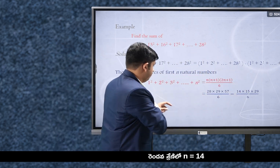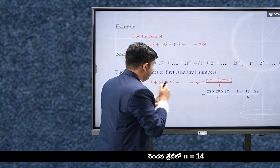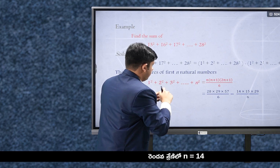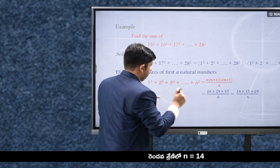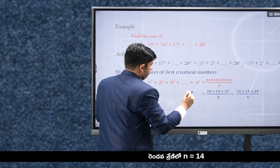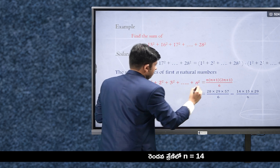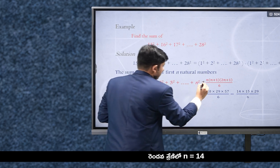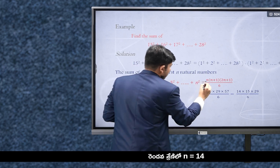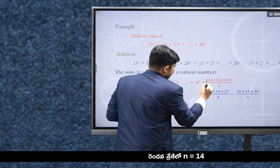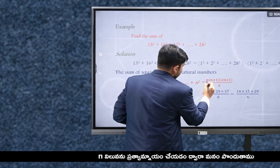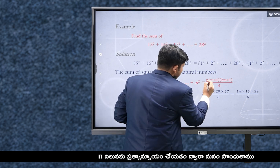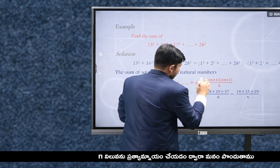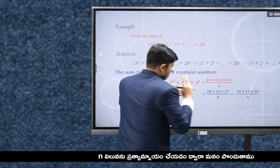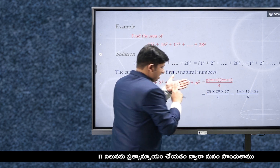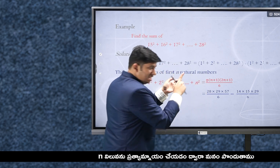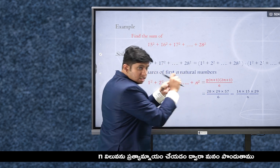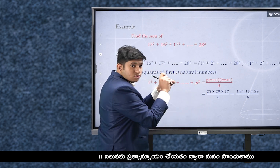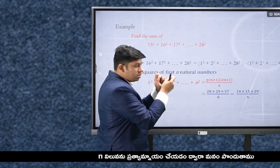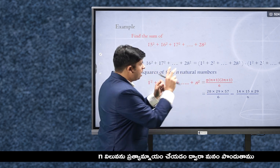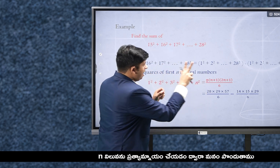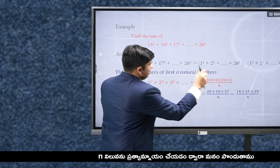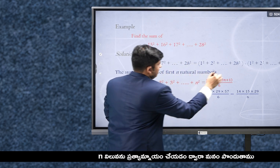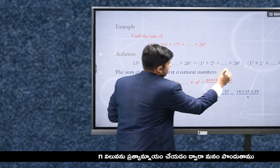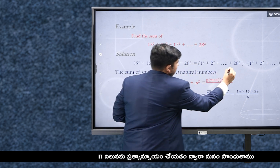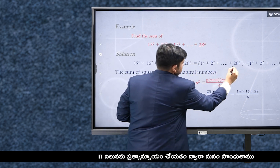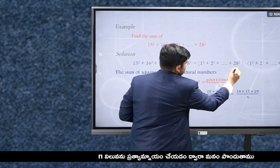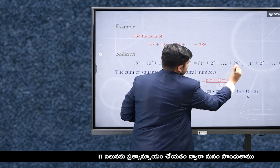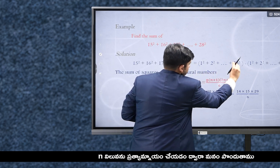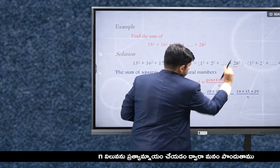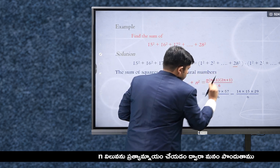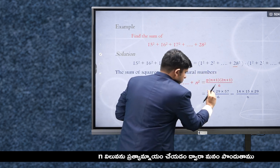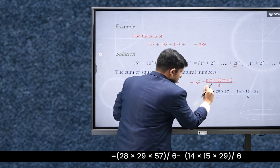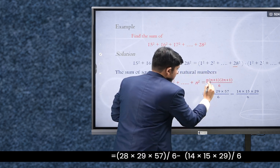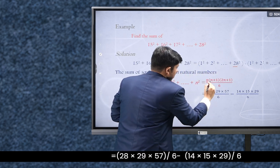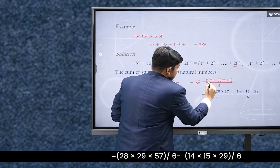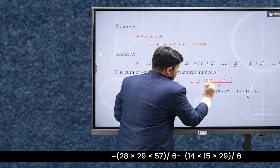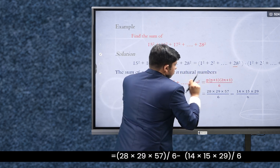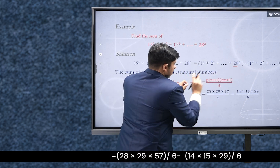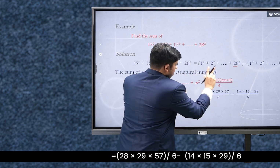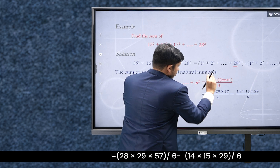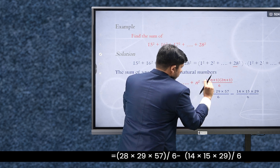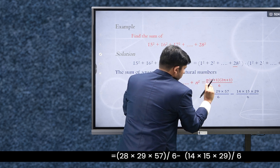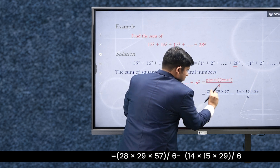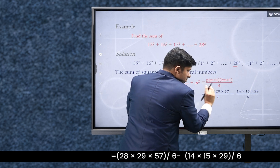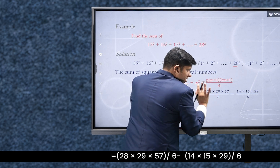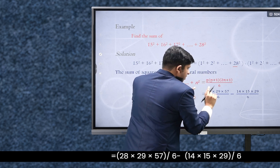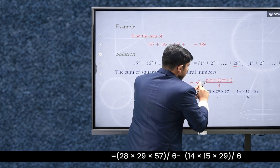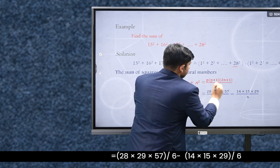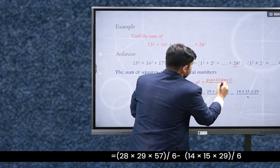14. n విలువను ప్రత్యామ్నాయం చేయడం ద్వారా మనం పొందుతాము ఈజ్ ఈక్వల్ టు 28 ఇంటూ